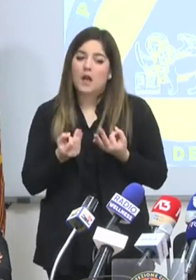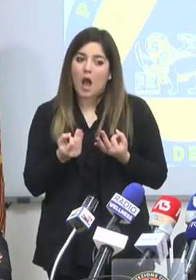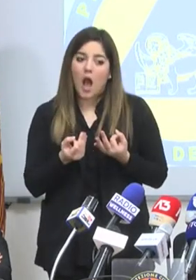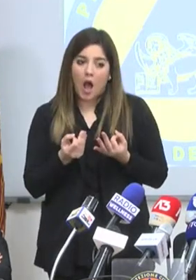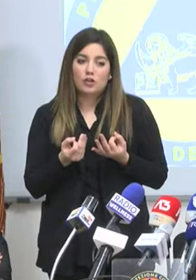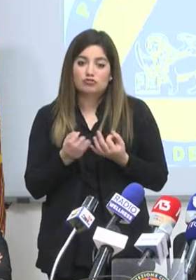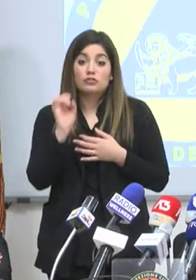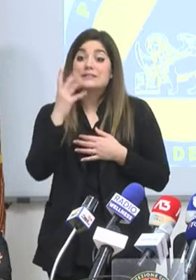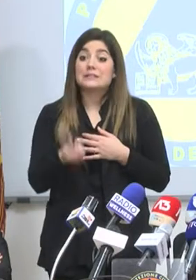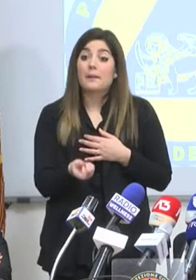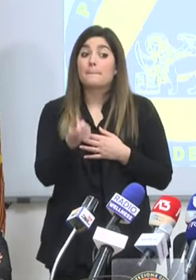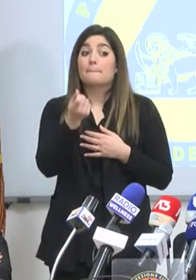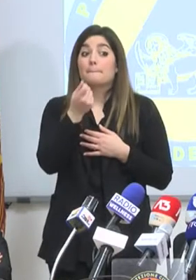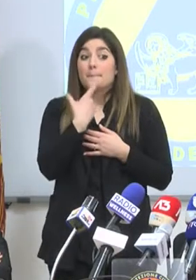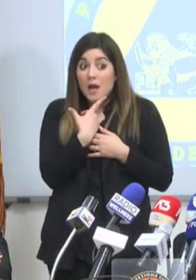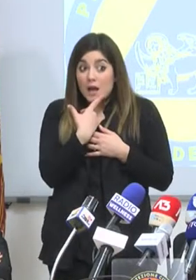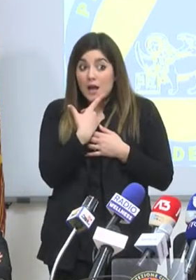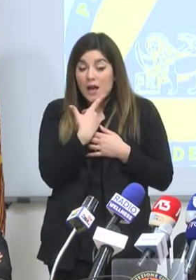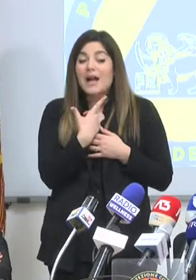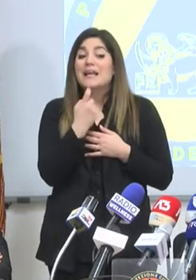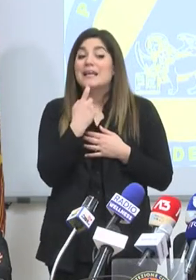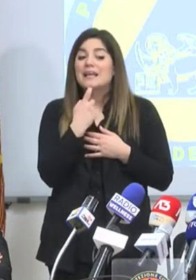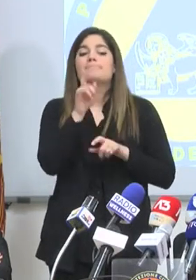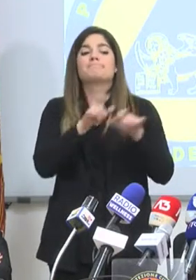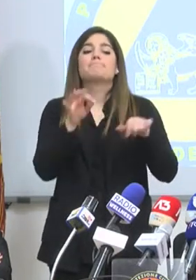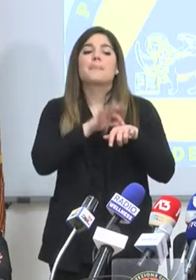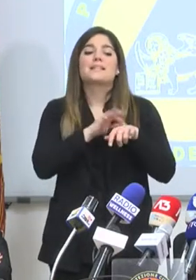se somministrati nei pazienti meno